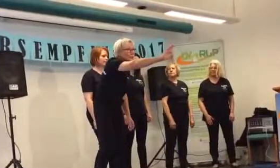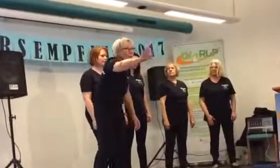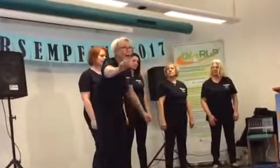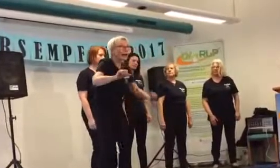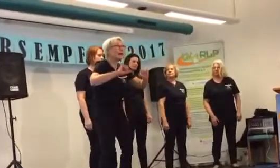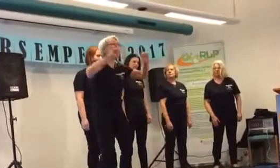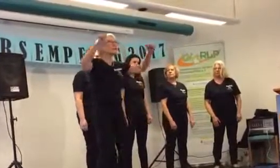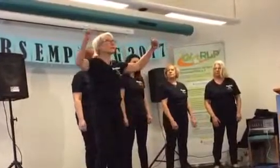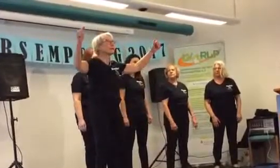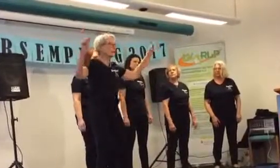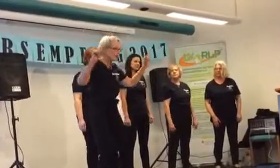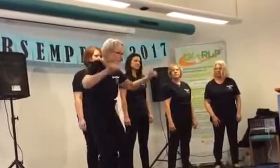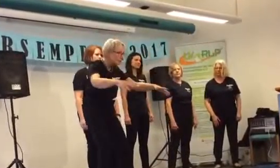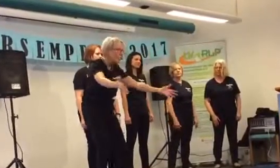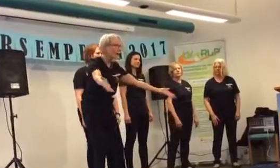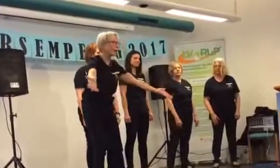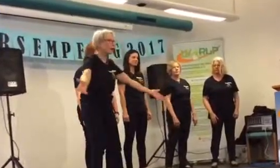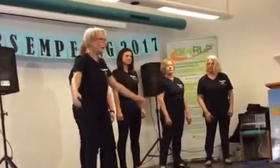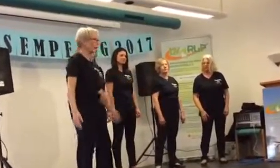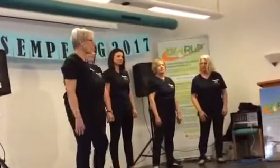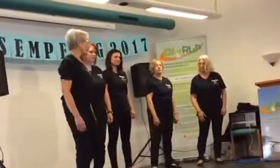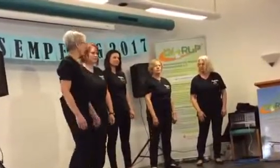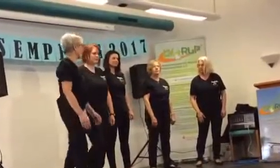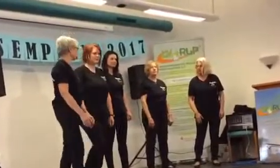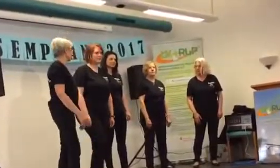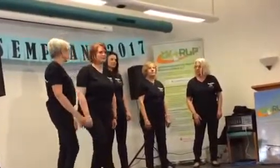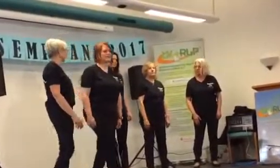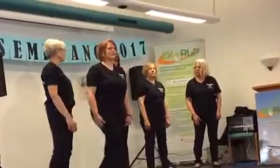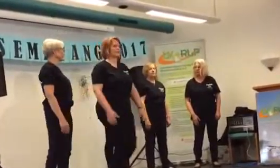Alle da zum Leben.